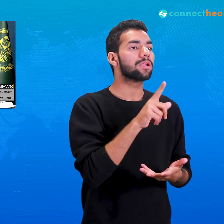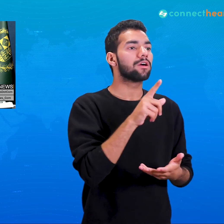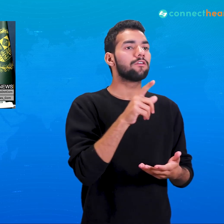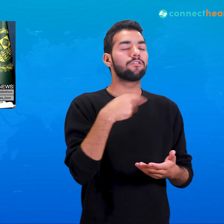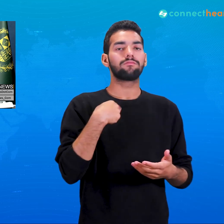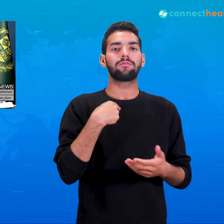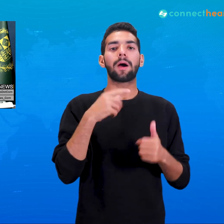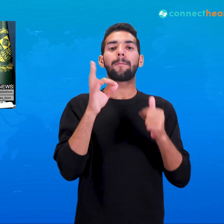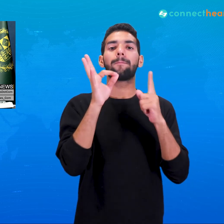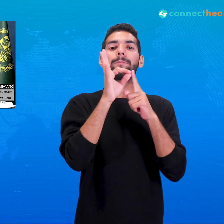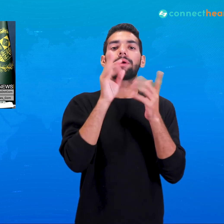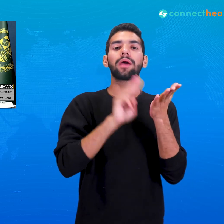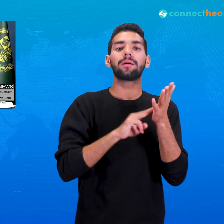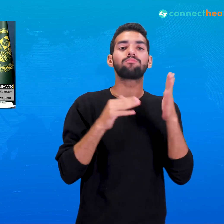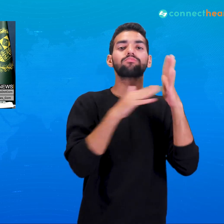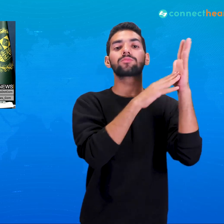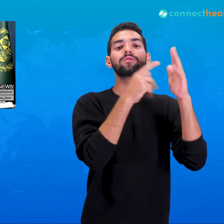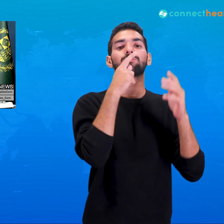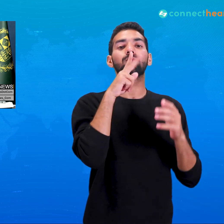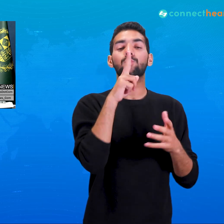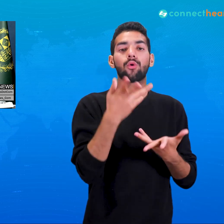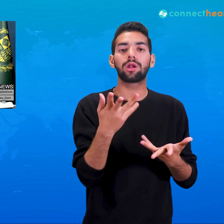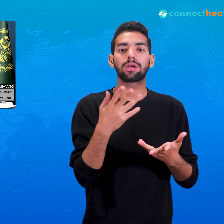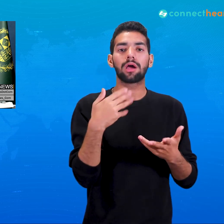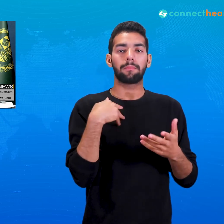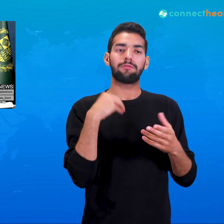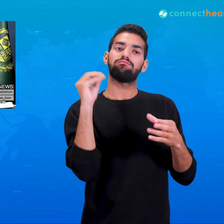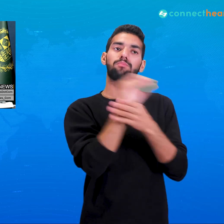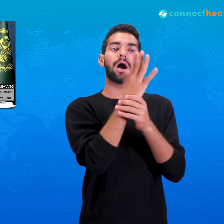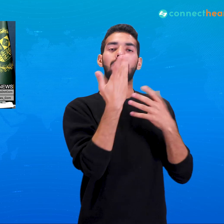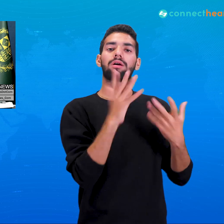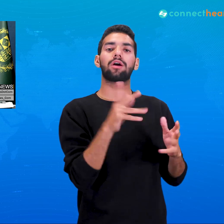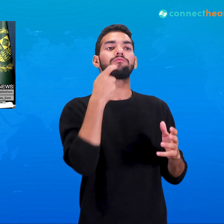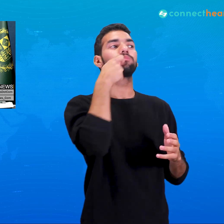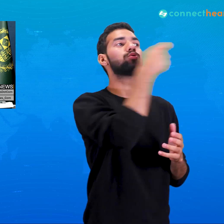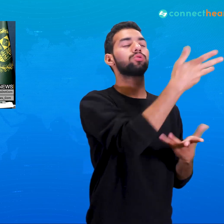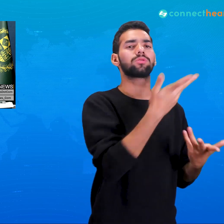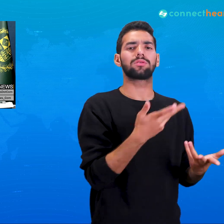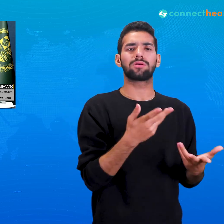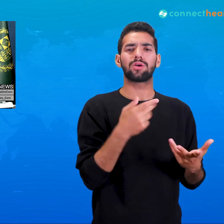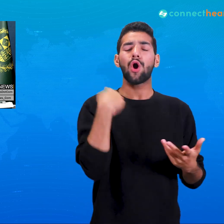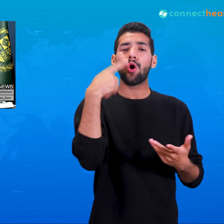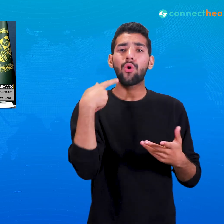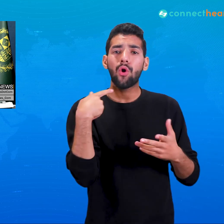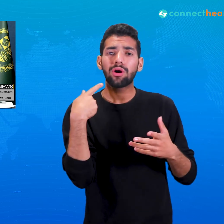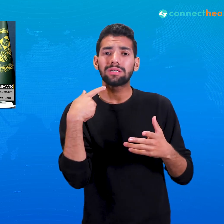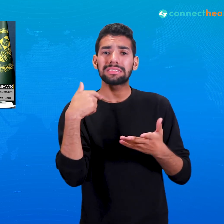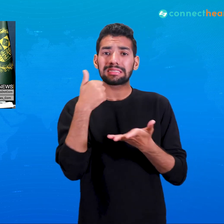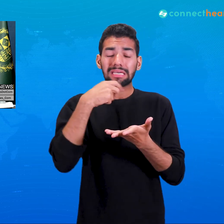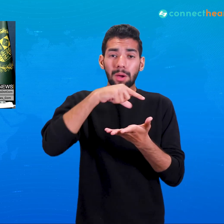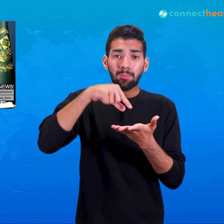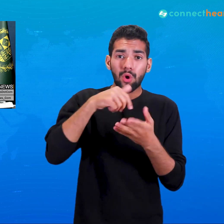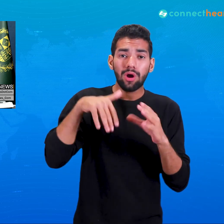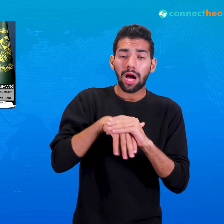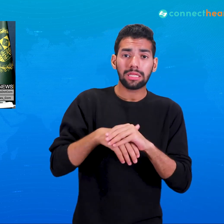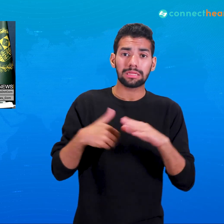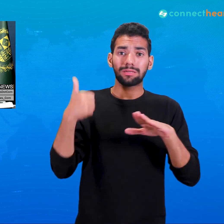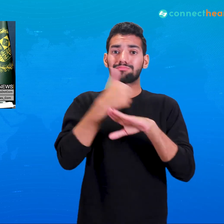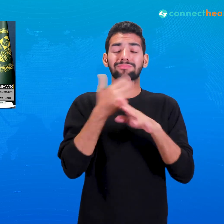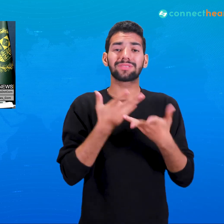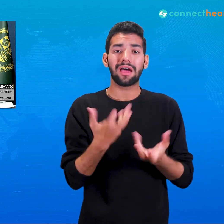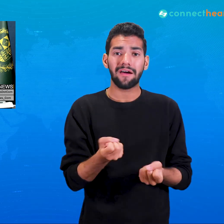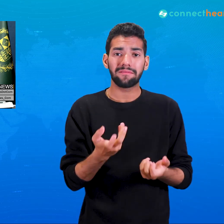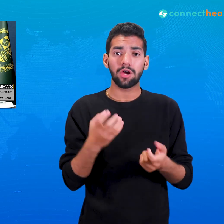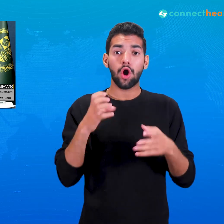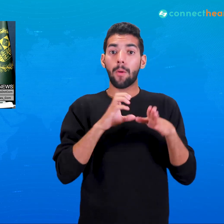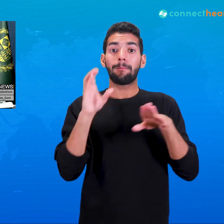جی بیٹے کو باہر بھجوا دیا اس سے جی جا کے پوچھیں. یہ کون سی جمہوریت میں ہوتا ہے؟ یہ کون سے مہذب معاشرے میں ایسے ہوتا